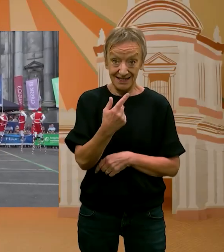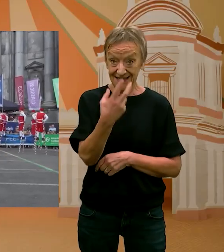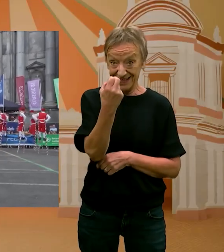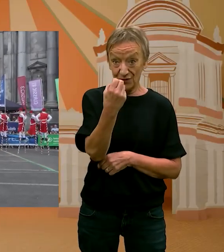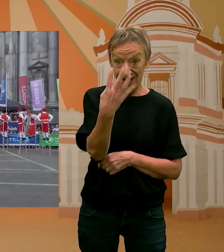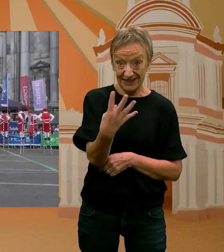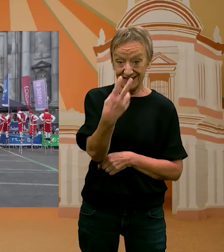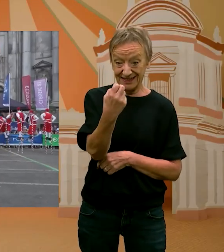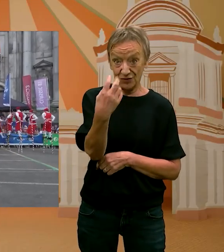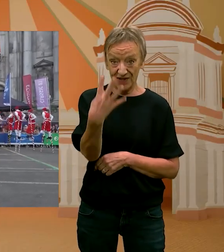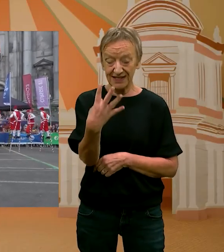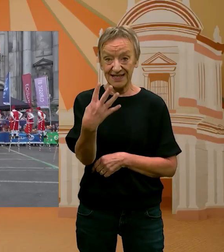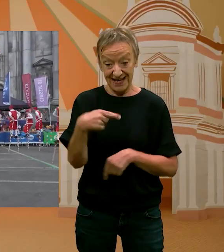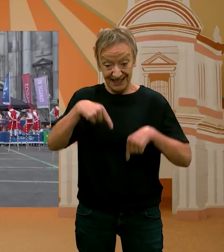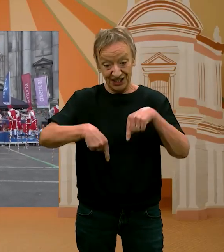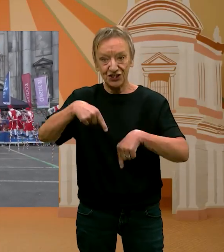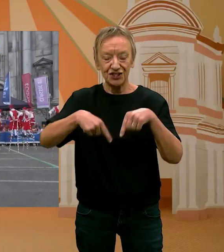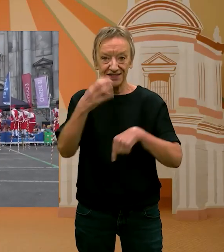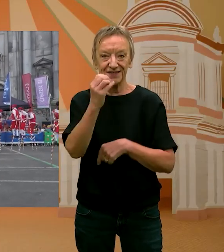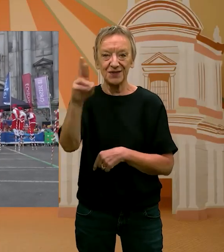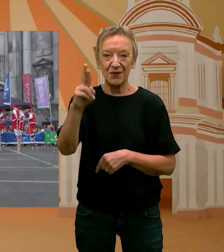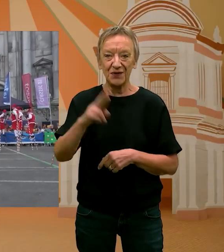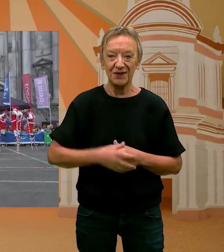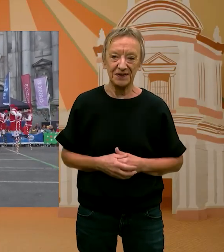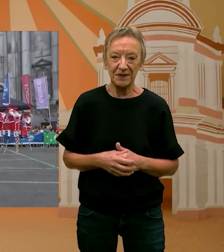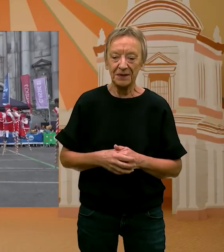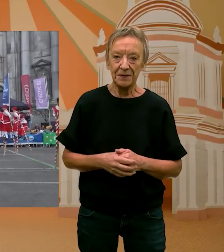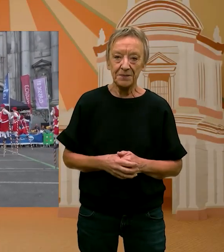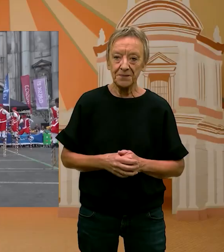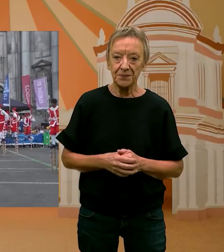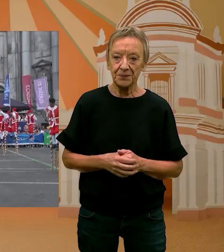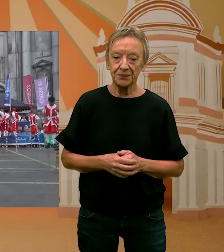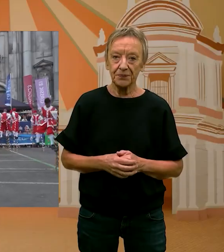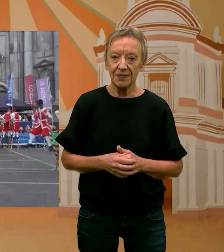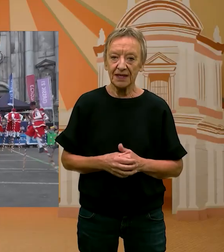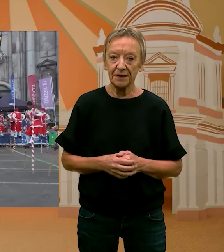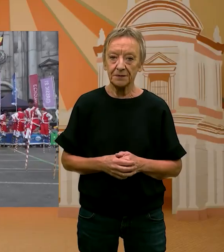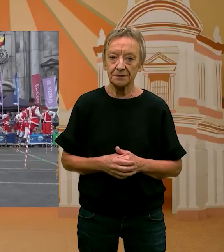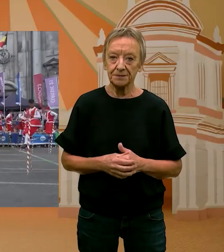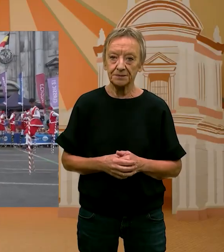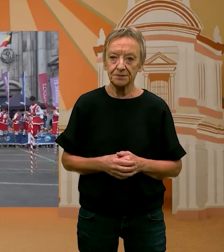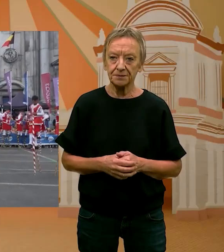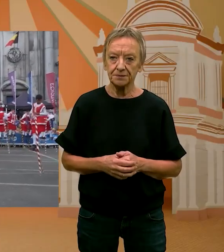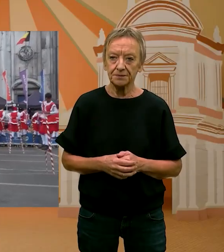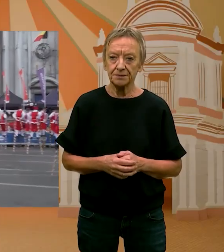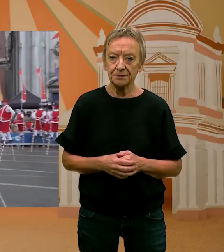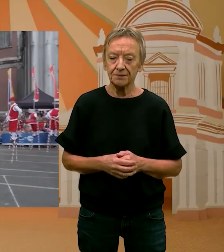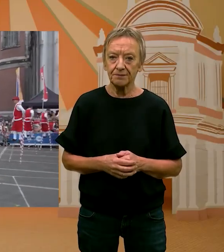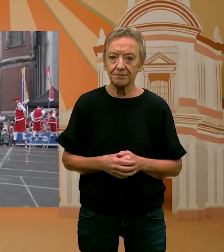C'est pour dire l'expérience et le nombre d'années en échasse. Et à son âge, encore monté maintenant, chapeau à lui. Je suis justement avec Thierry Atkins